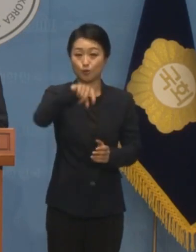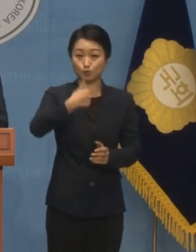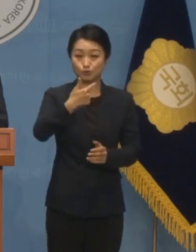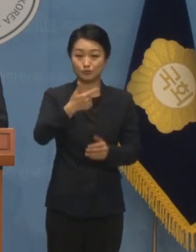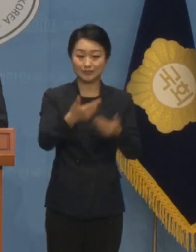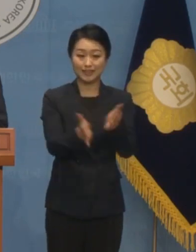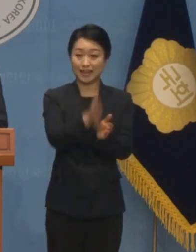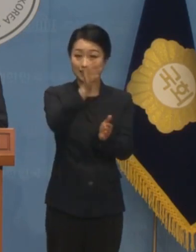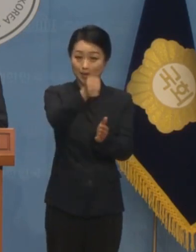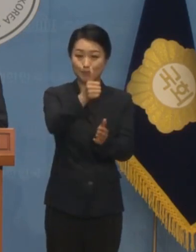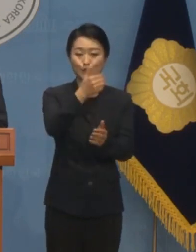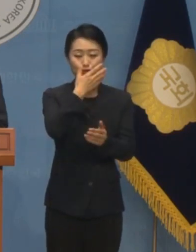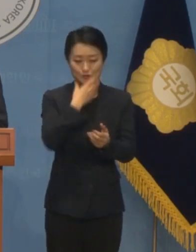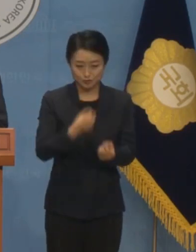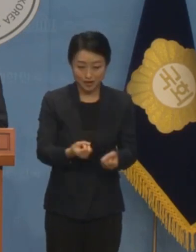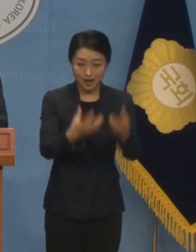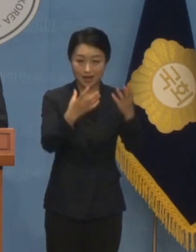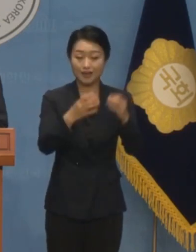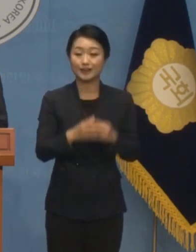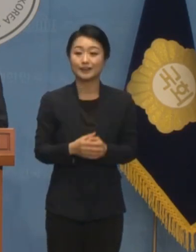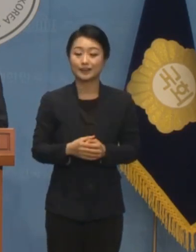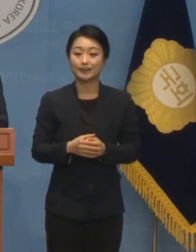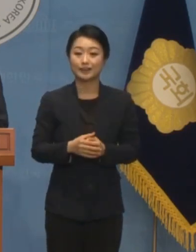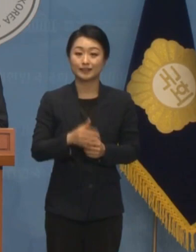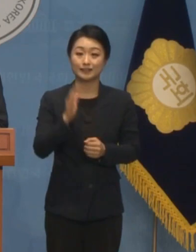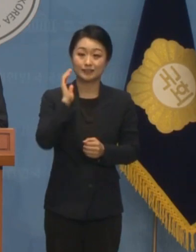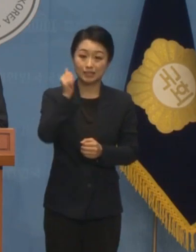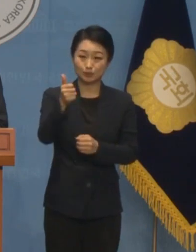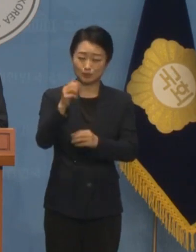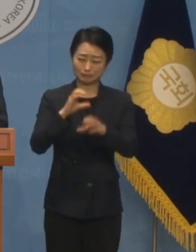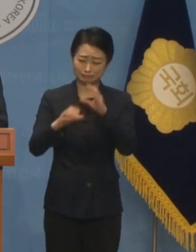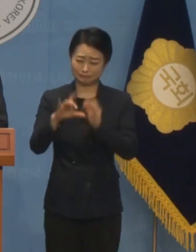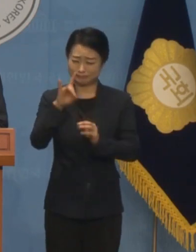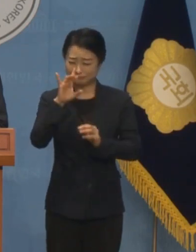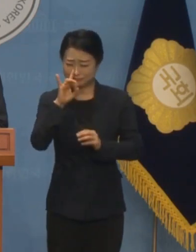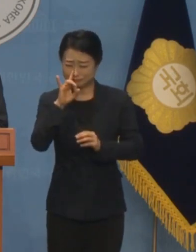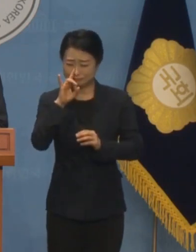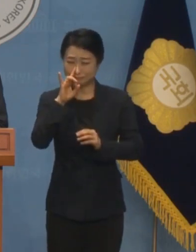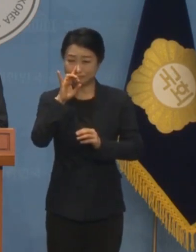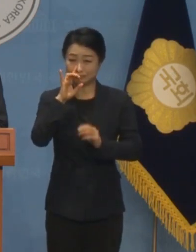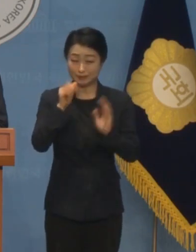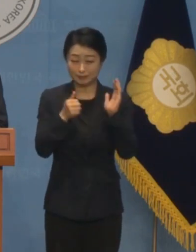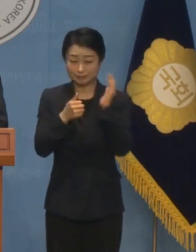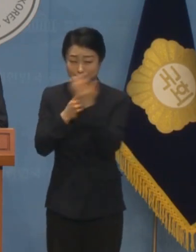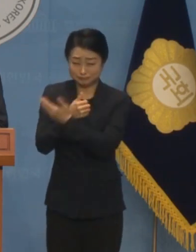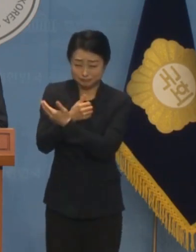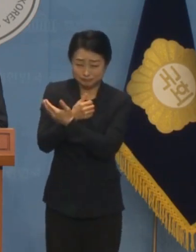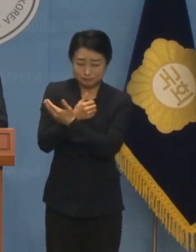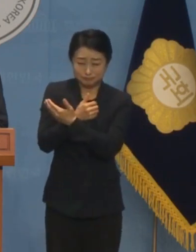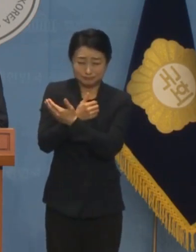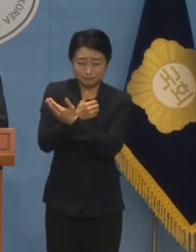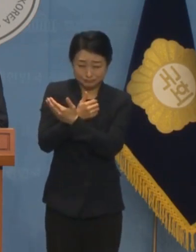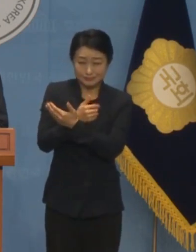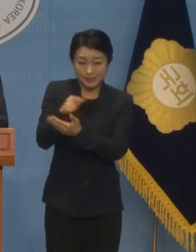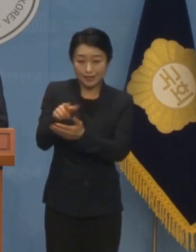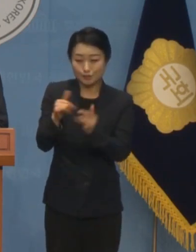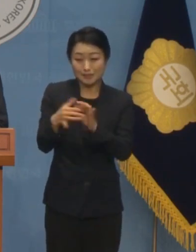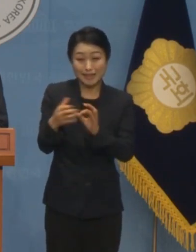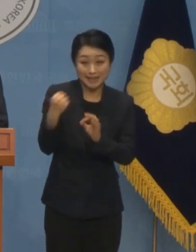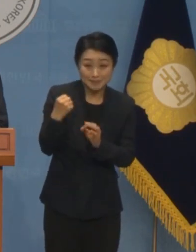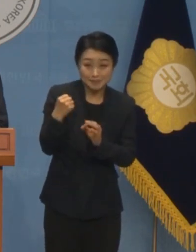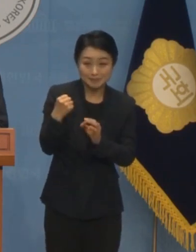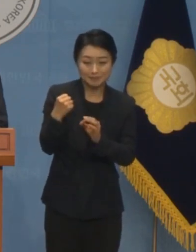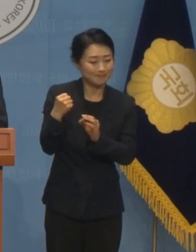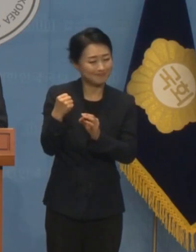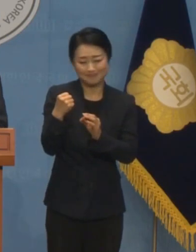축하드리며 불통과 독선으로 일관되어 온 윤석열 정부의 방탄부대로 전락한 국민의힘이 국민의